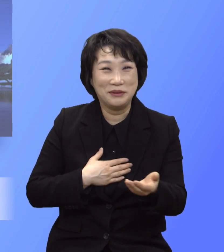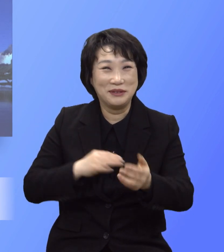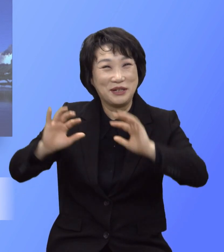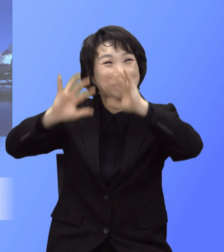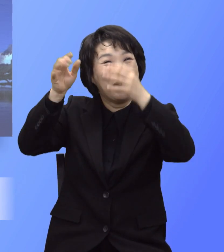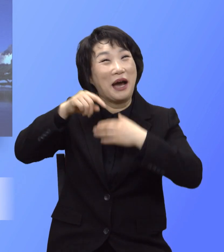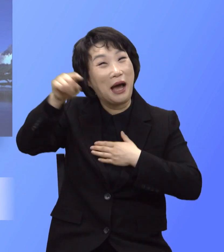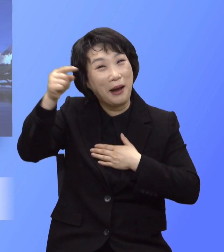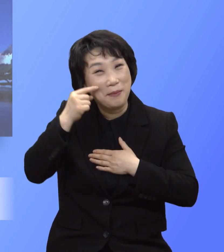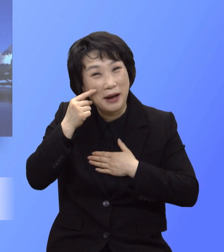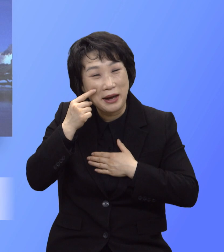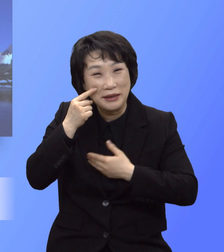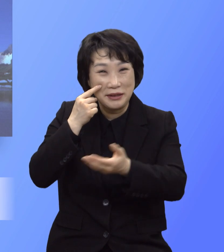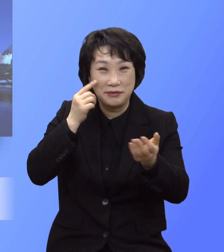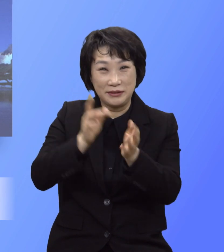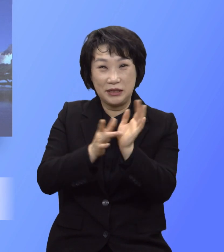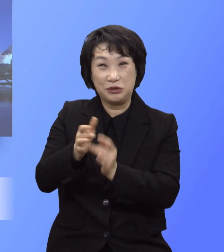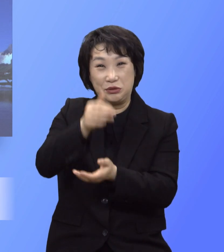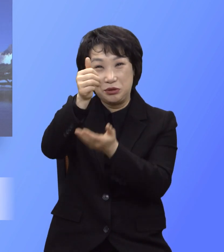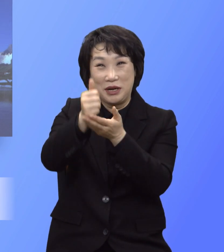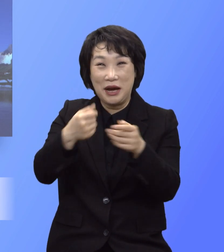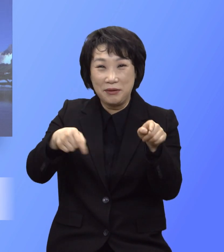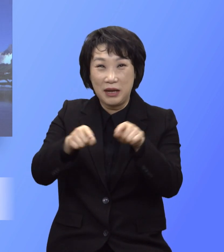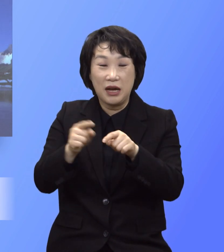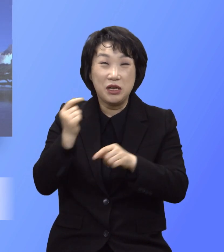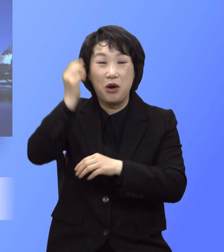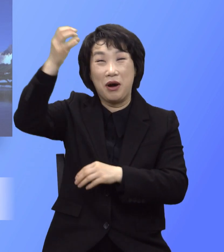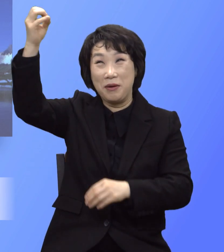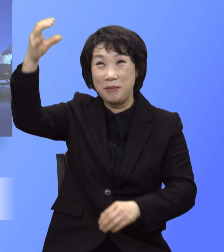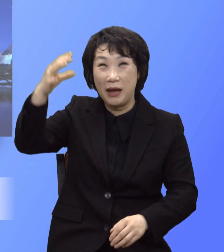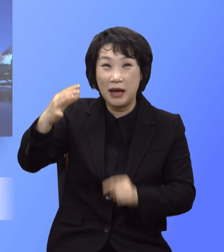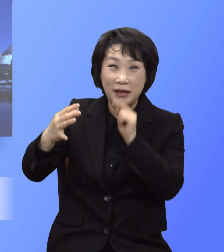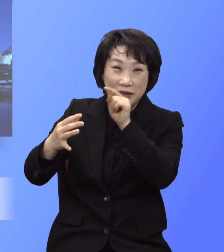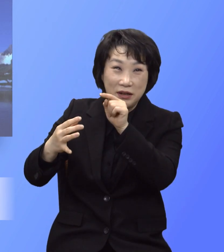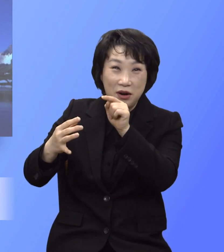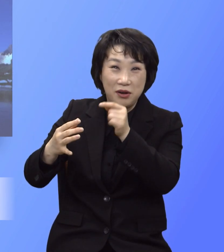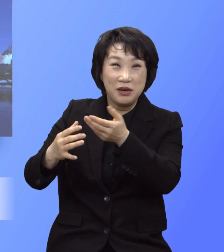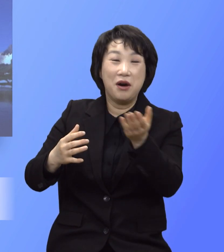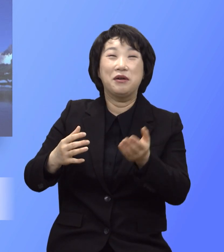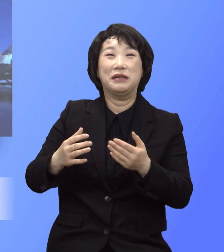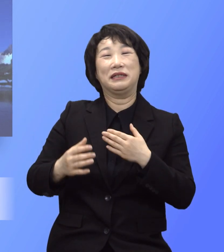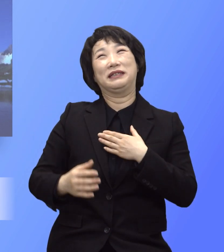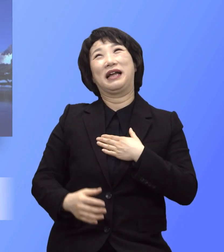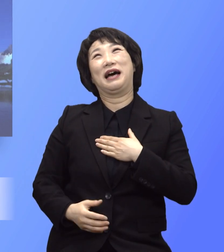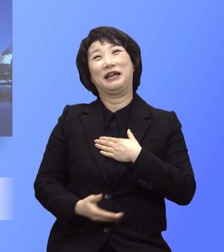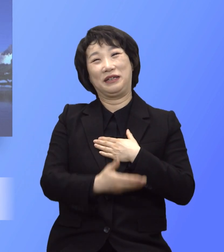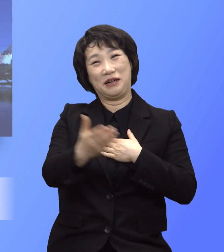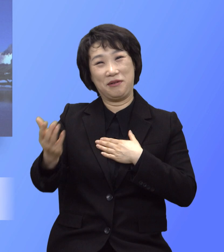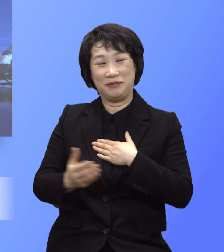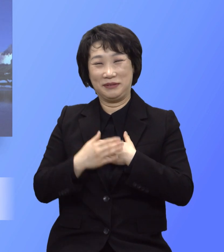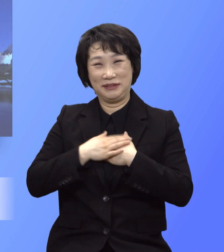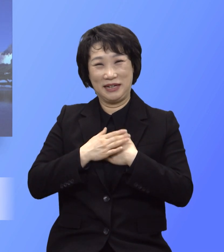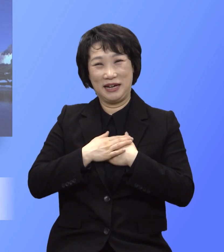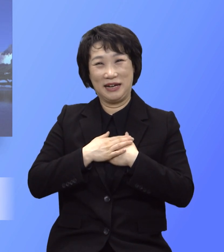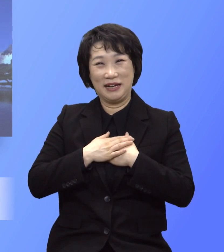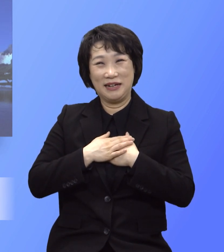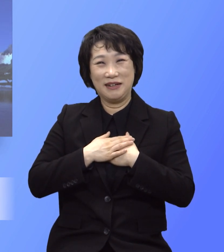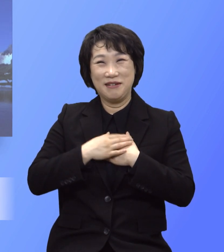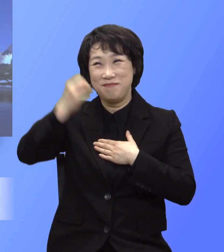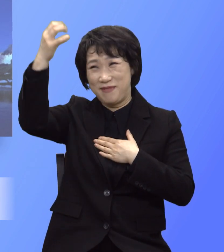가면 그도 함께한 영광의 광채, 이 빛이 정말로 여러분에게